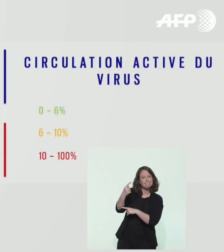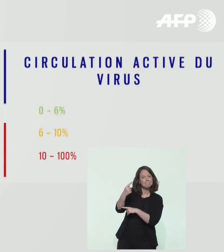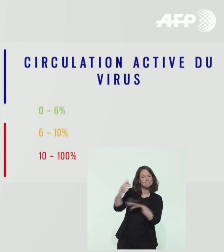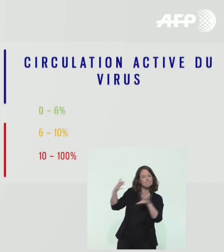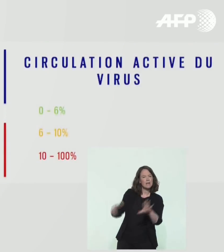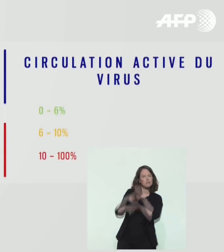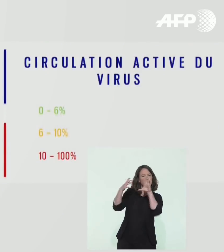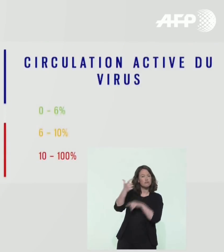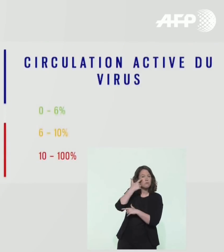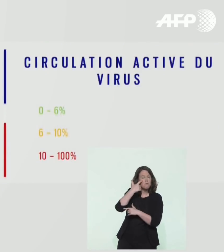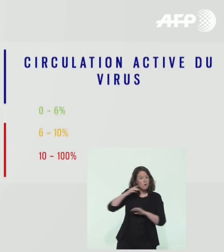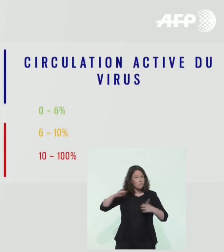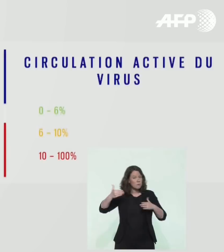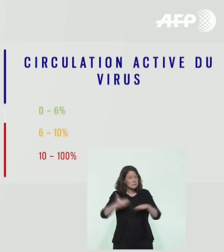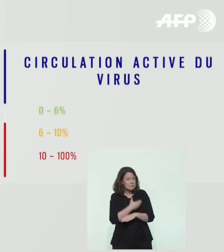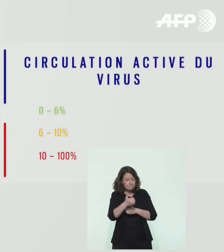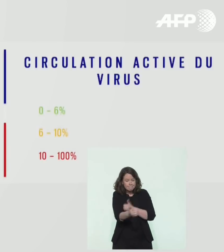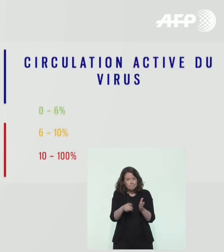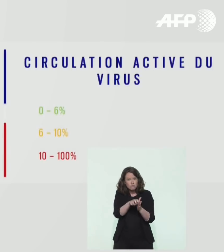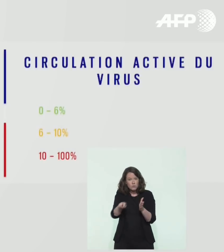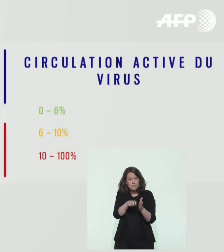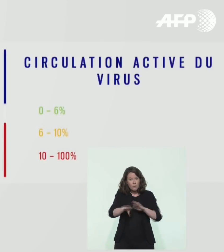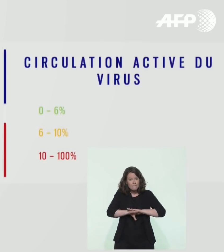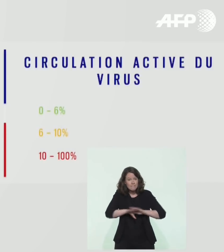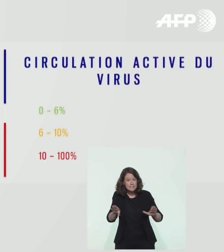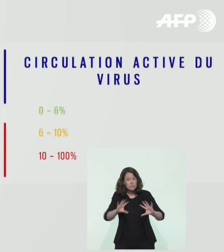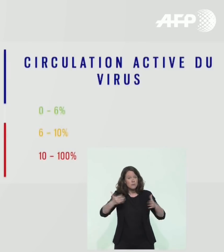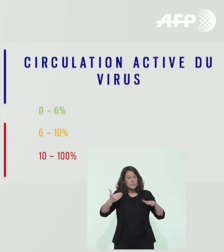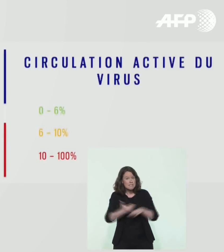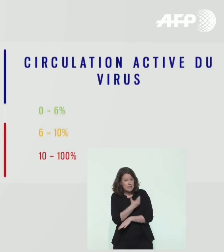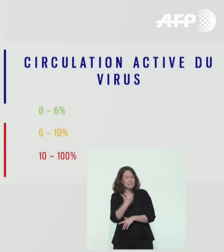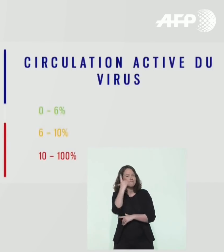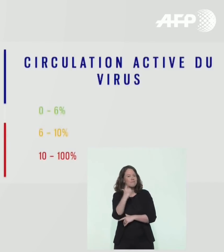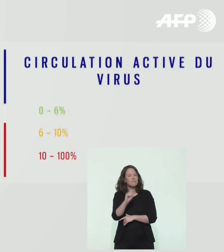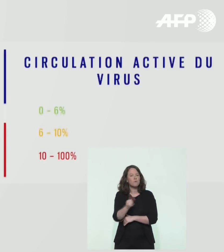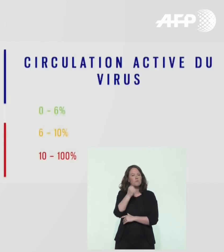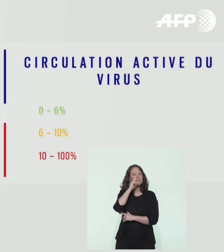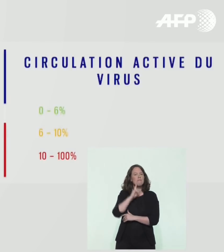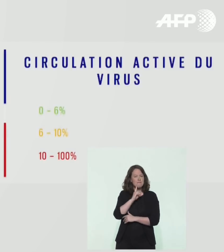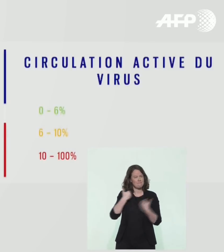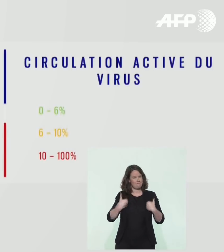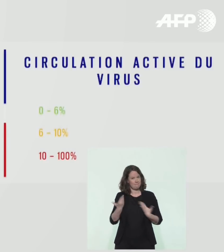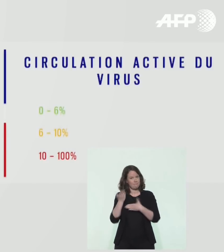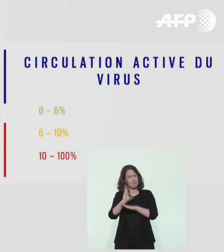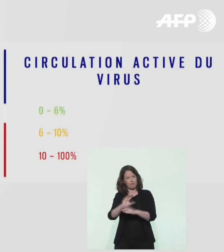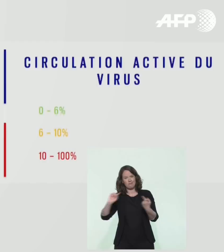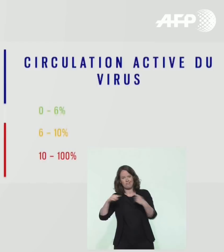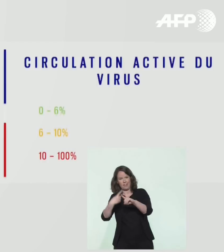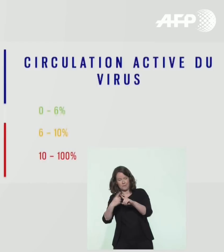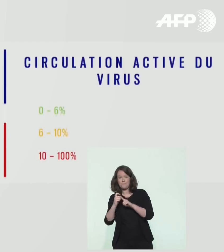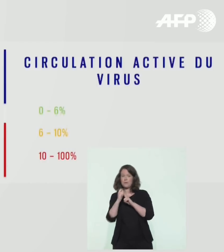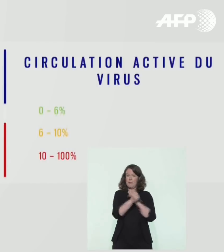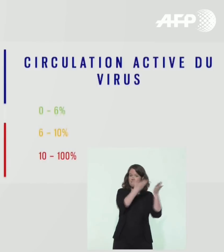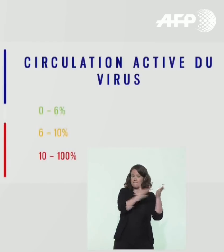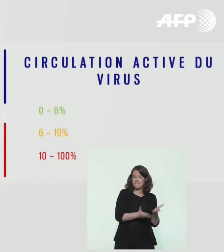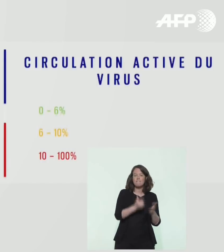la levée progressive du confinement, tel qu'annoncé à partir du 11 mai. Ensuite, je laisserai le directeur général de la Santé, le